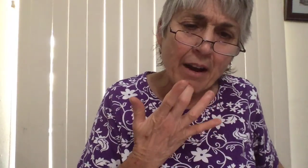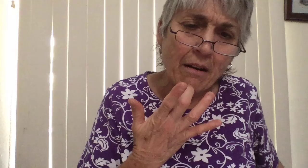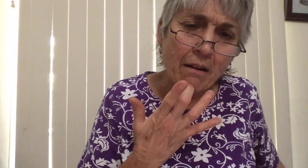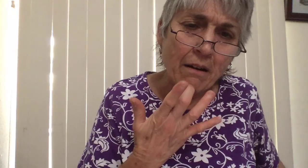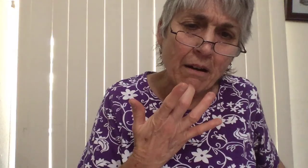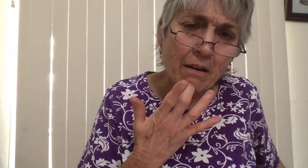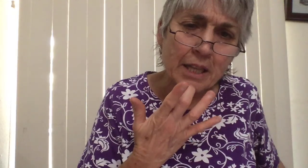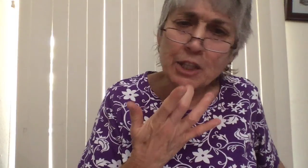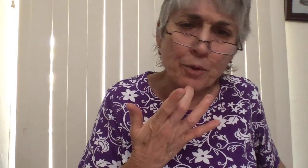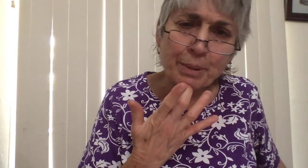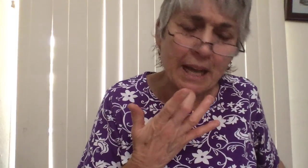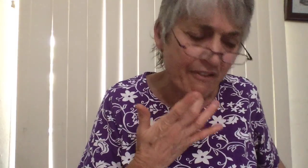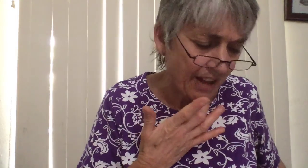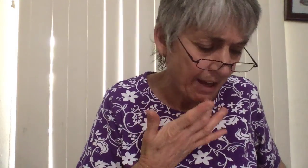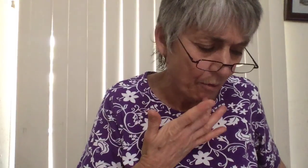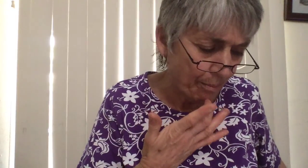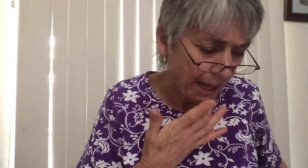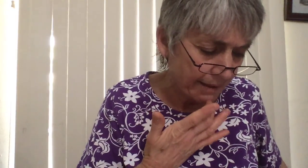Préfère. Il ne préfère pas.